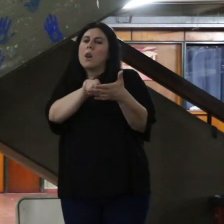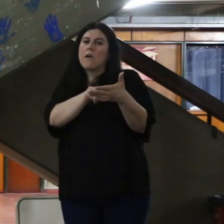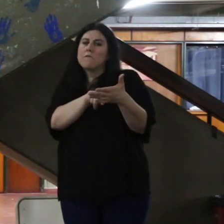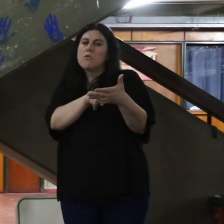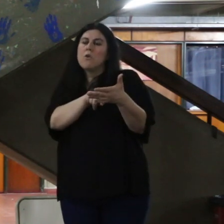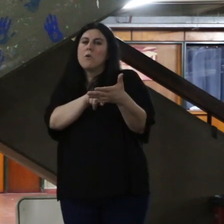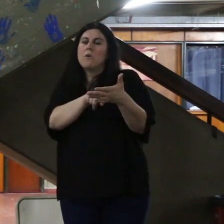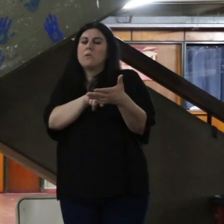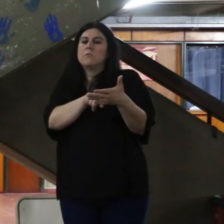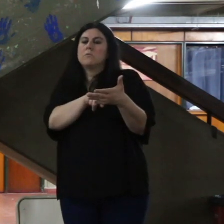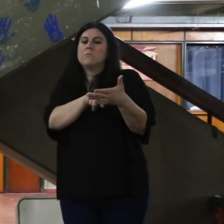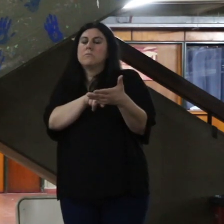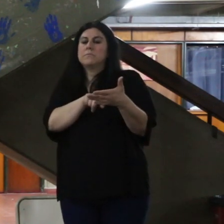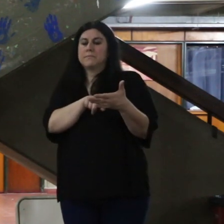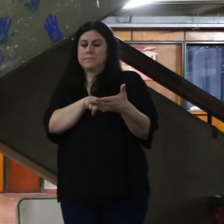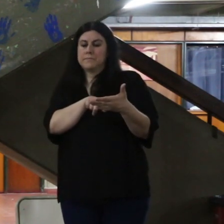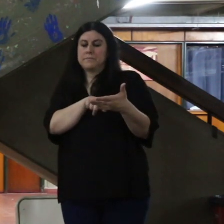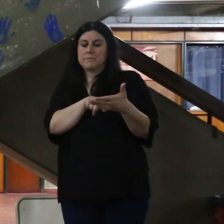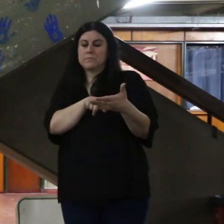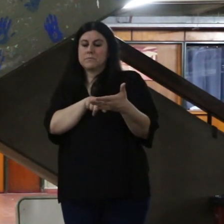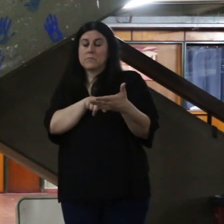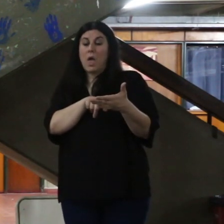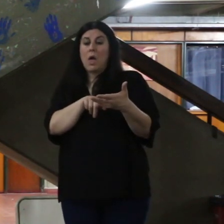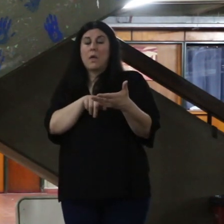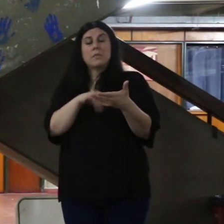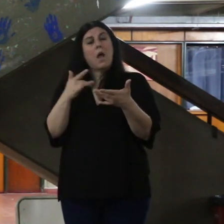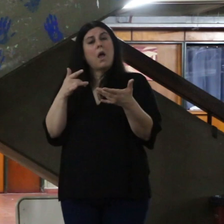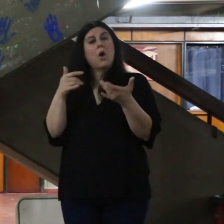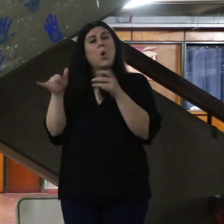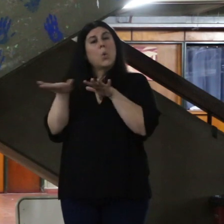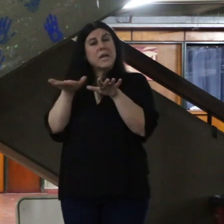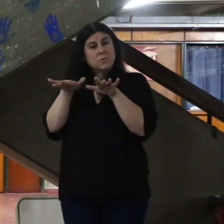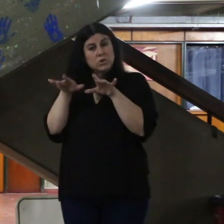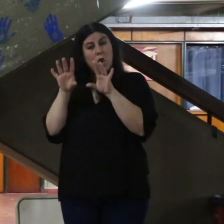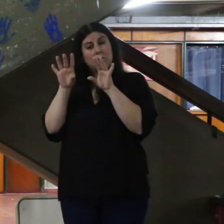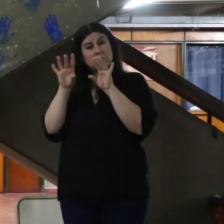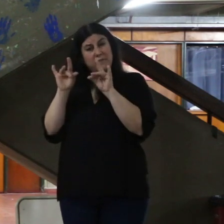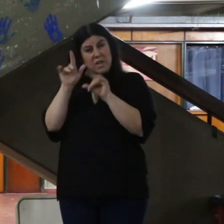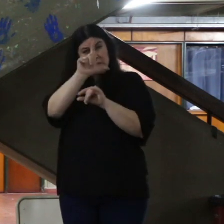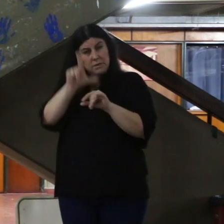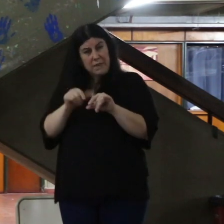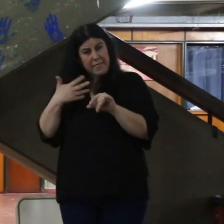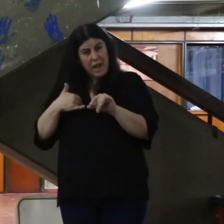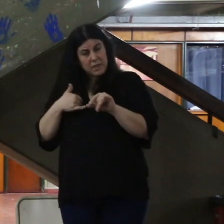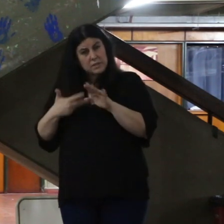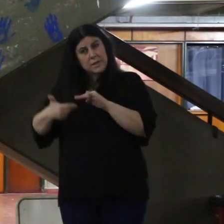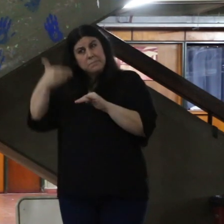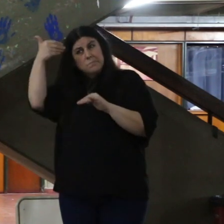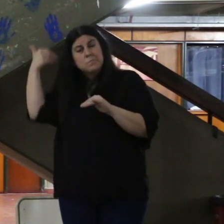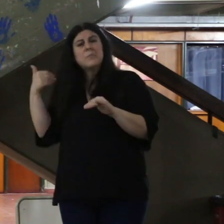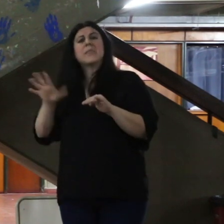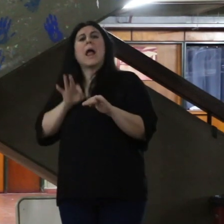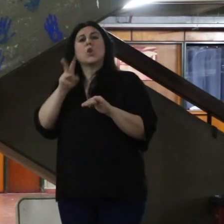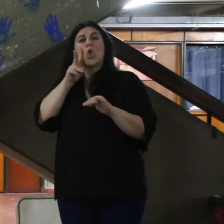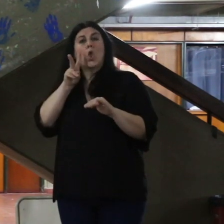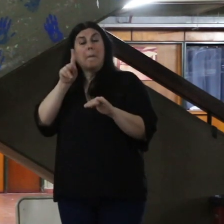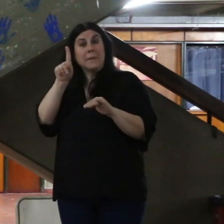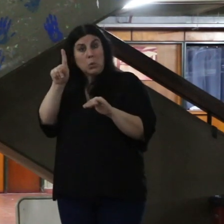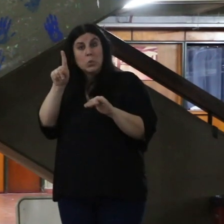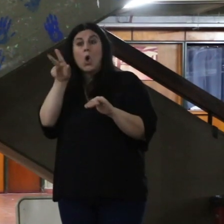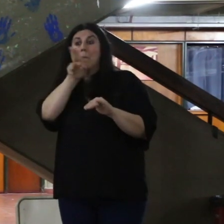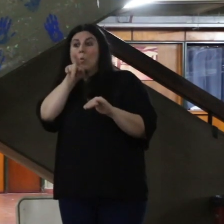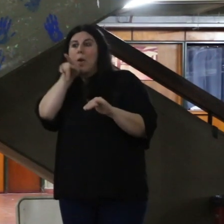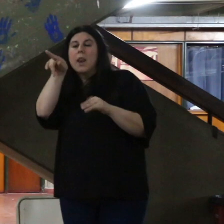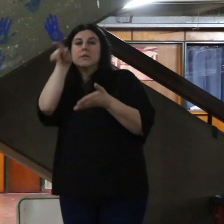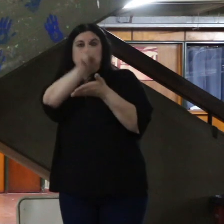luego de la salida de una situación profundamente dolorosa para nuestro país, que fue el 2001, ¿sí?,